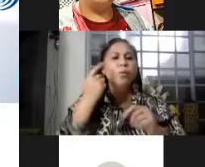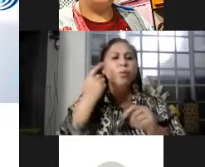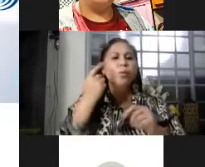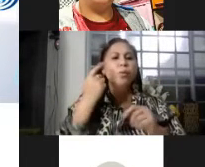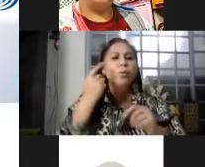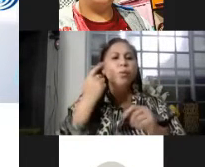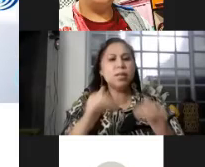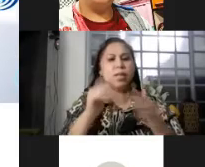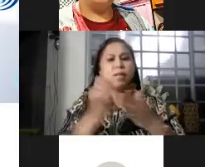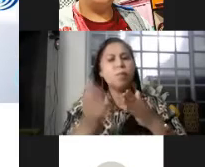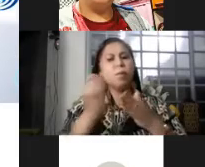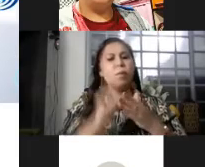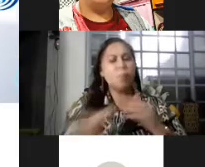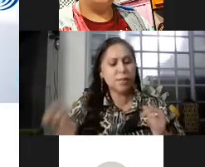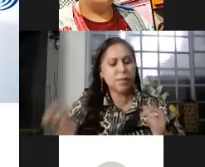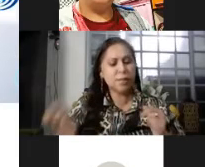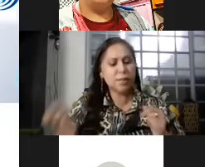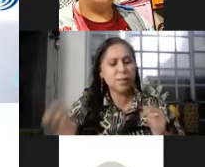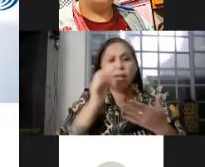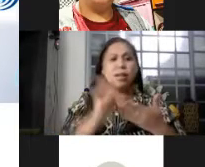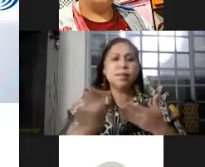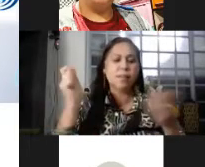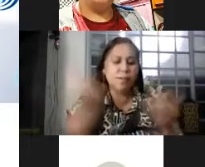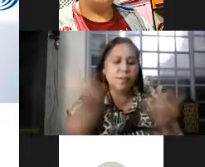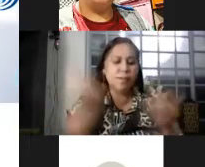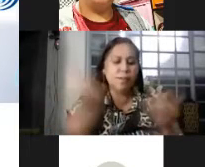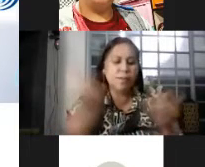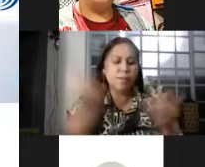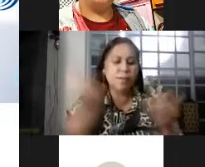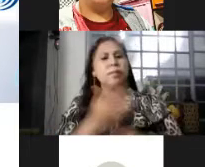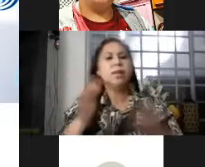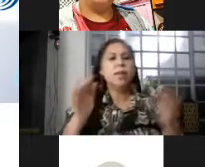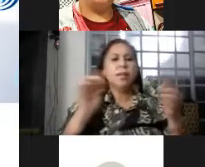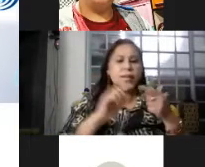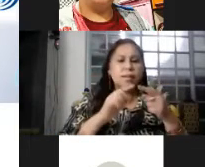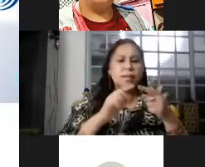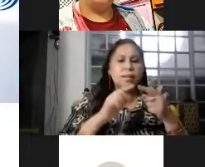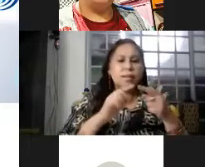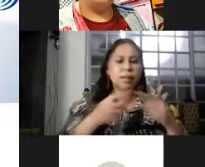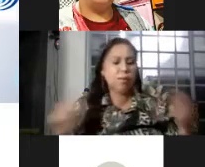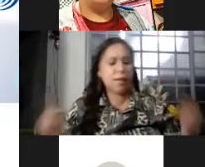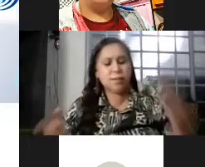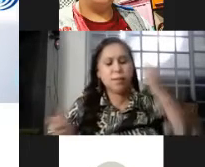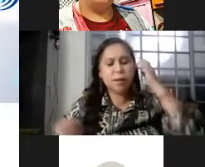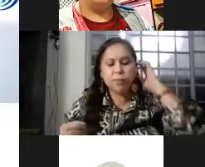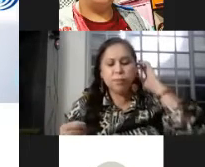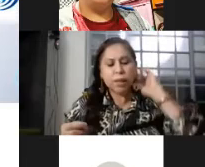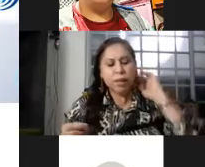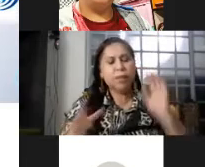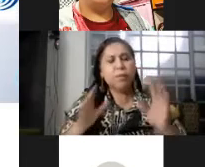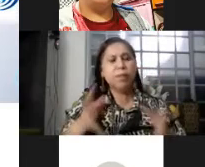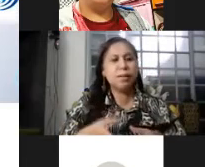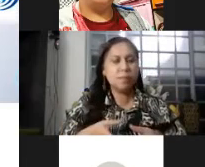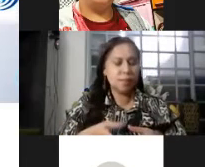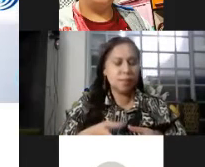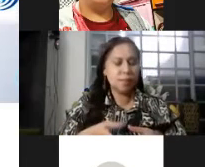o surdo, rebaixar a forma como ele escreve, achar que ele escreve tudo errado, né, sem ter conexão. Então, não